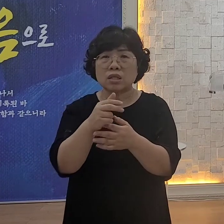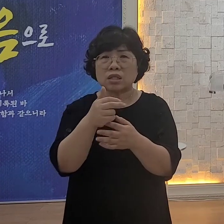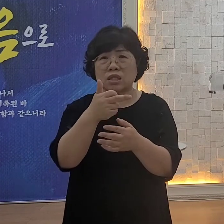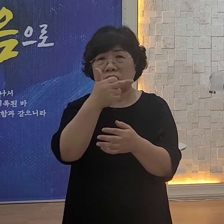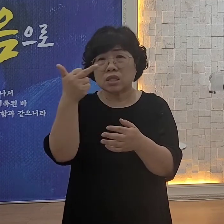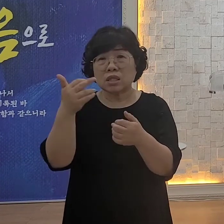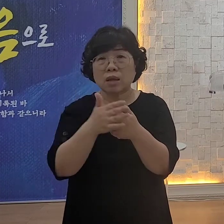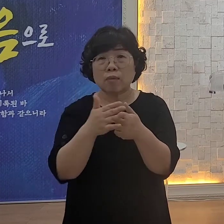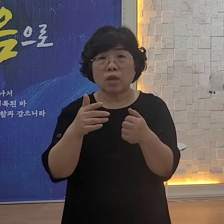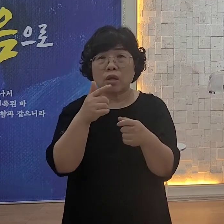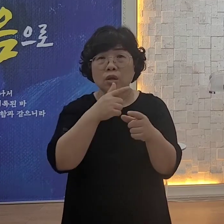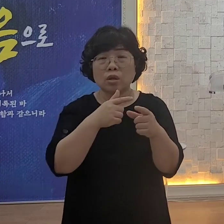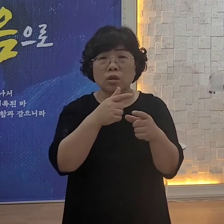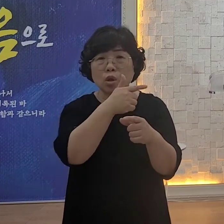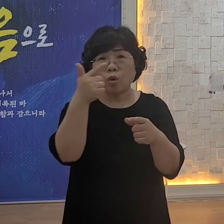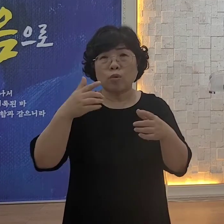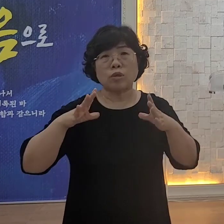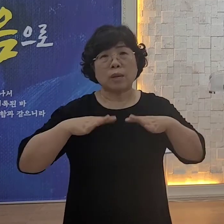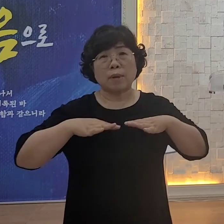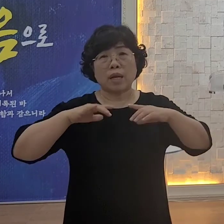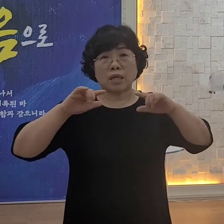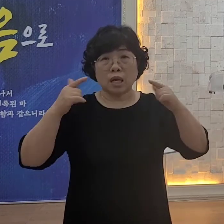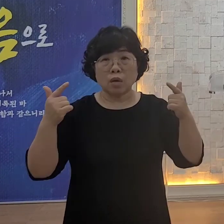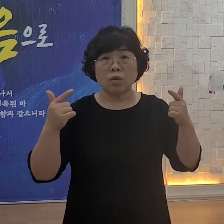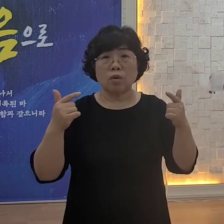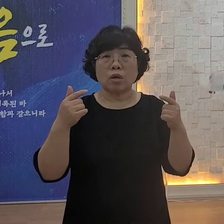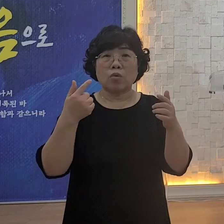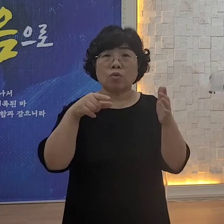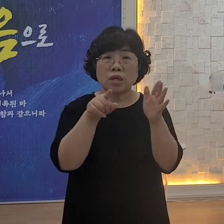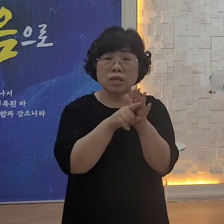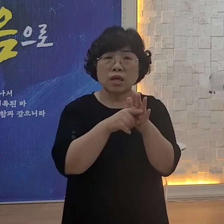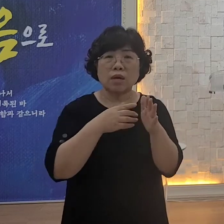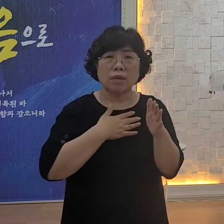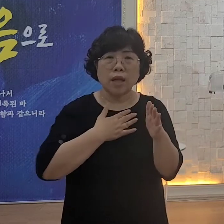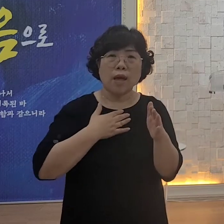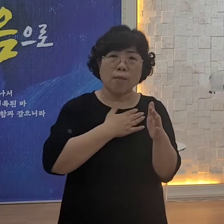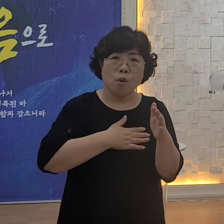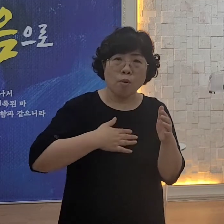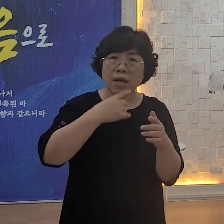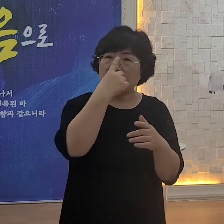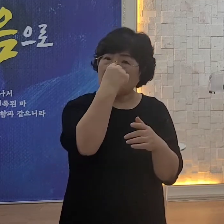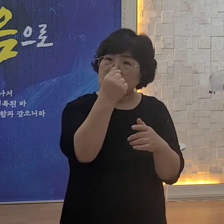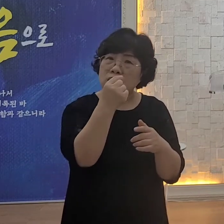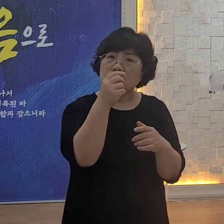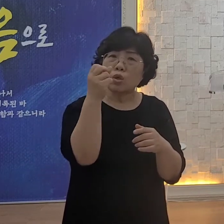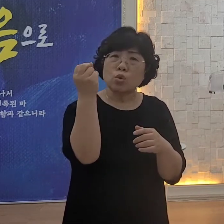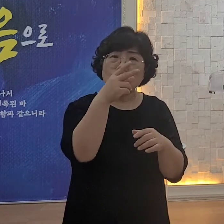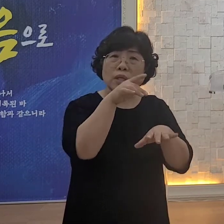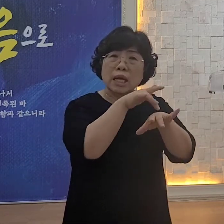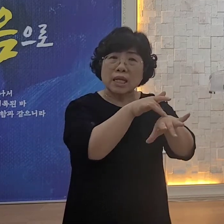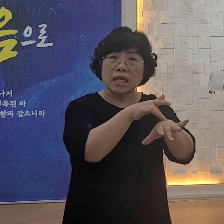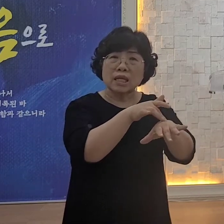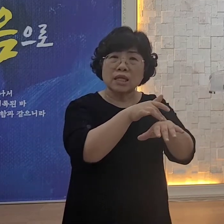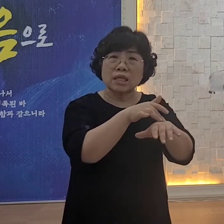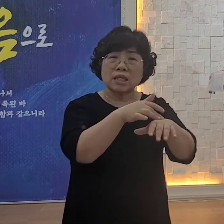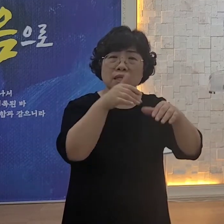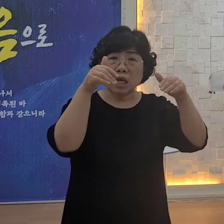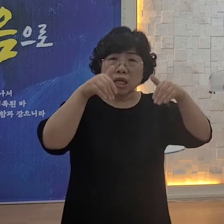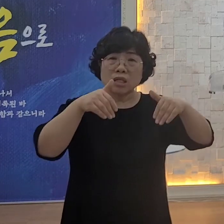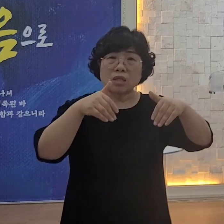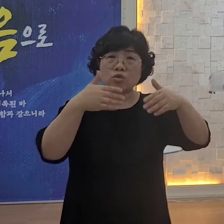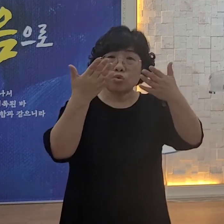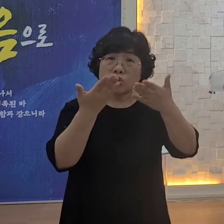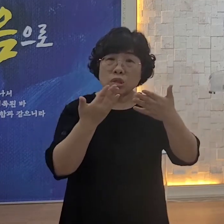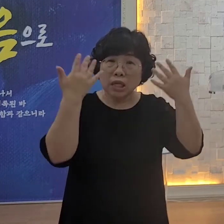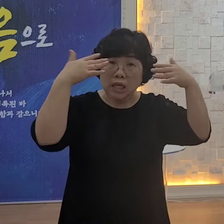지극히 크므로 너무 자만하지 않게 하시려고 내 육체의 가시 곧 사탄의